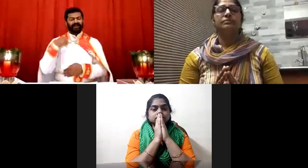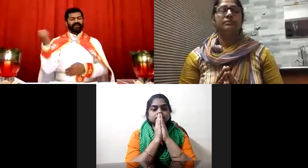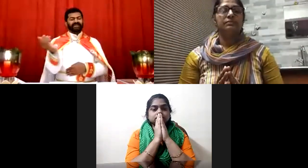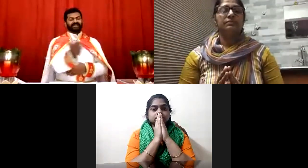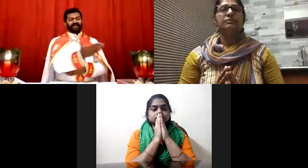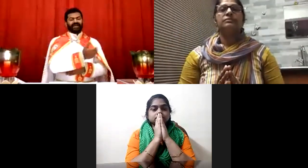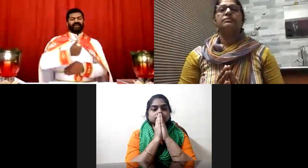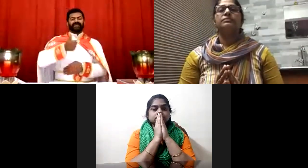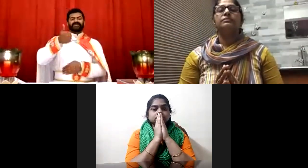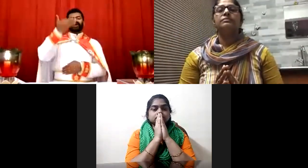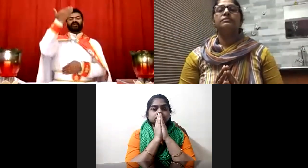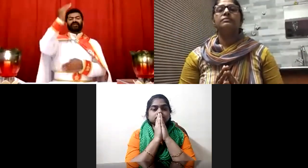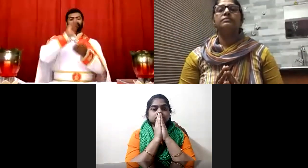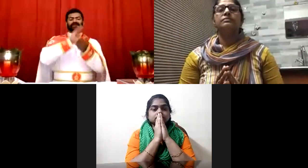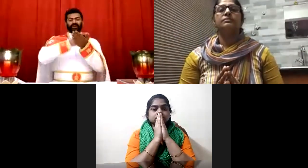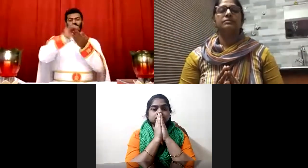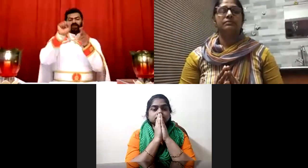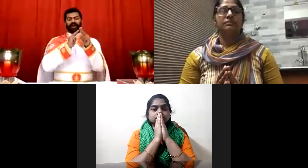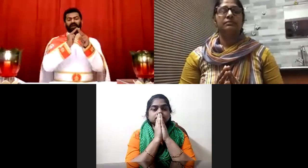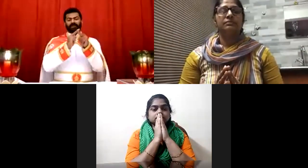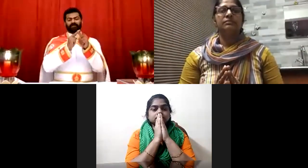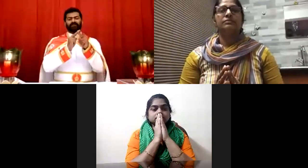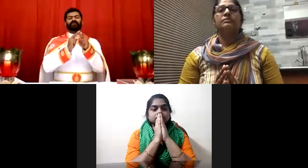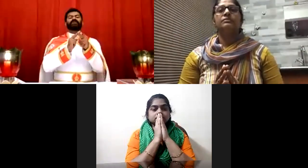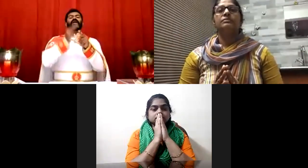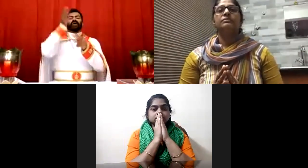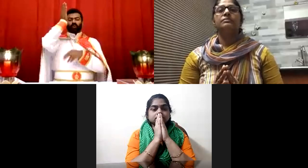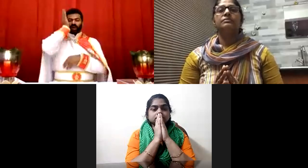ഞാൻ. സകലേശാ നിൻ തിരുനാമം